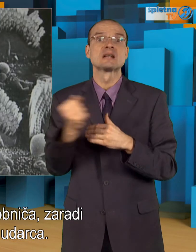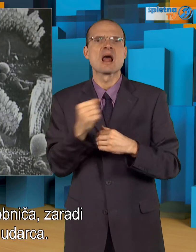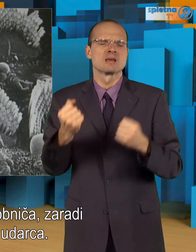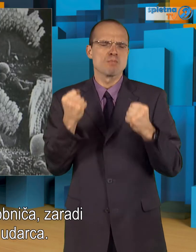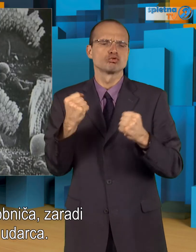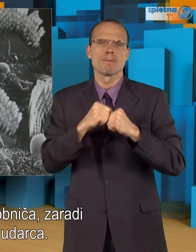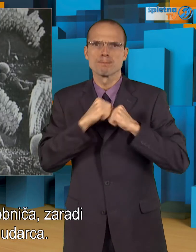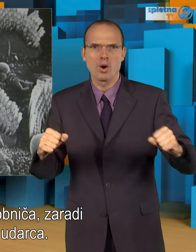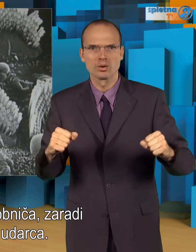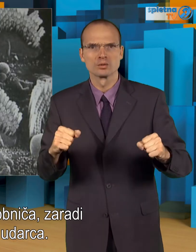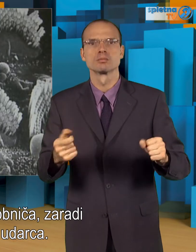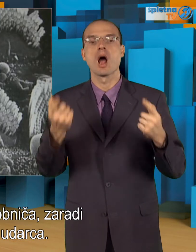udarca.